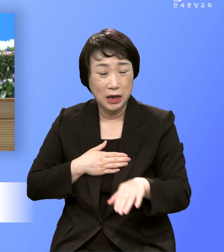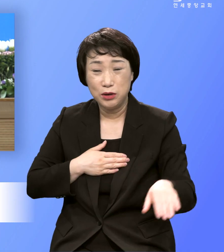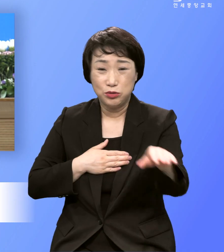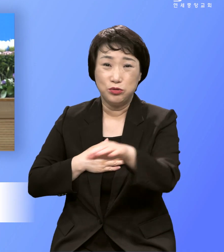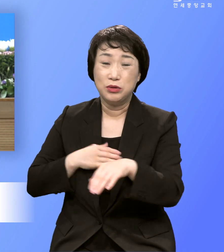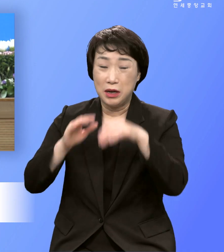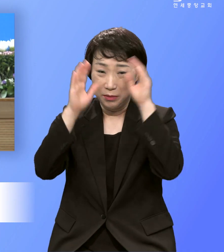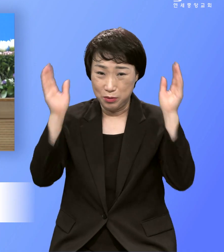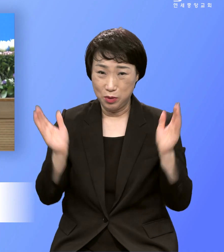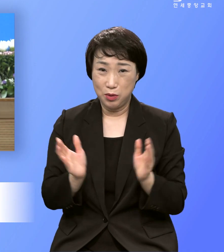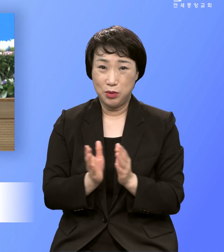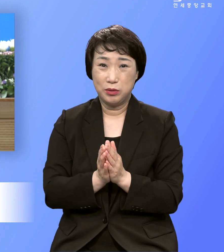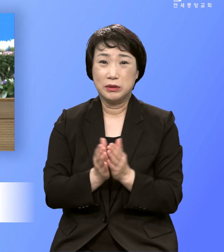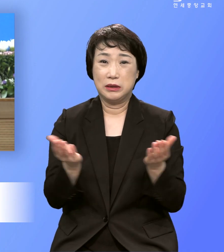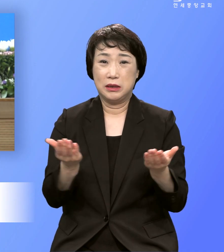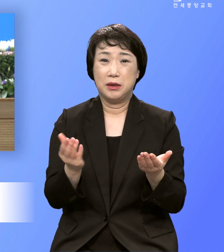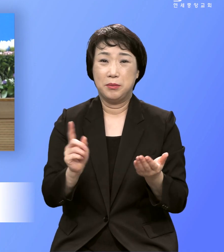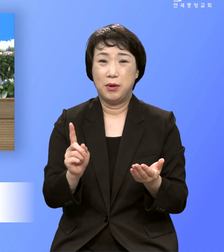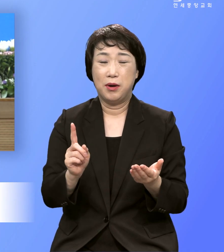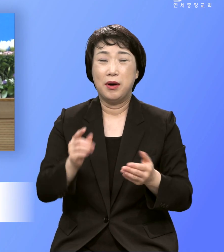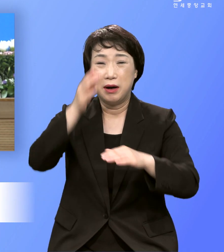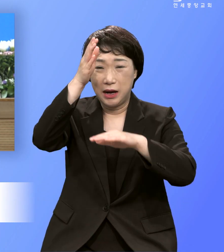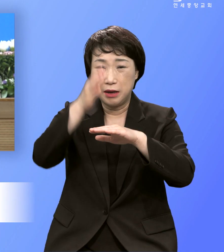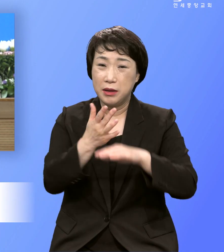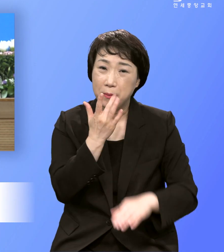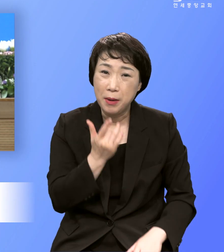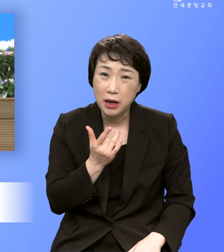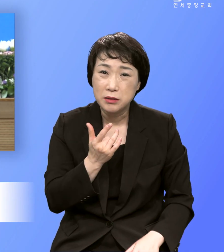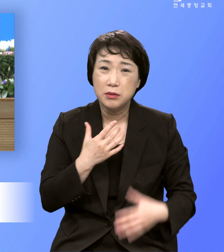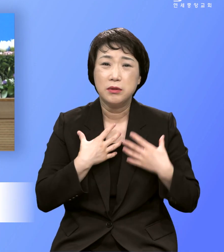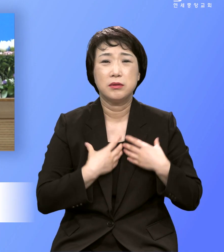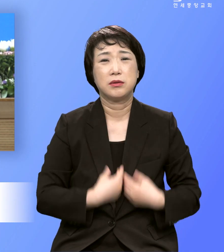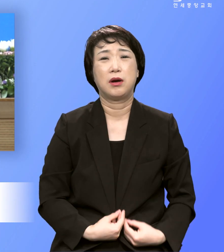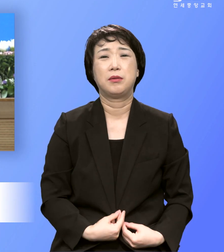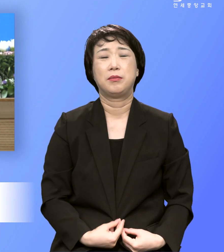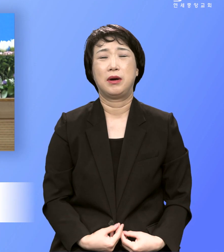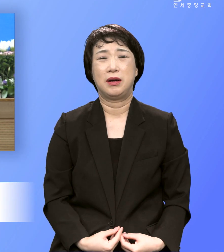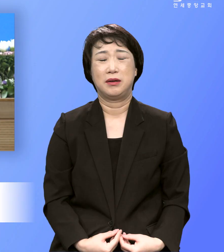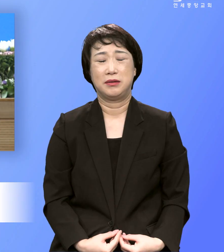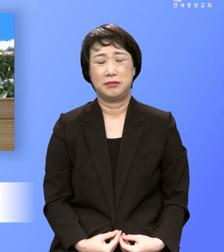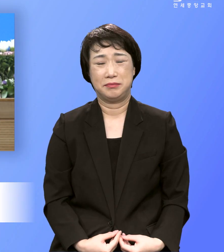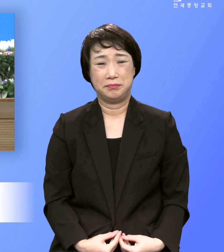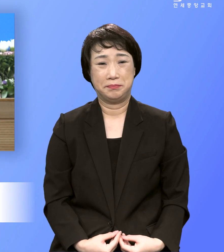우리가 모든 일이 감사가 빠지면 절망입니다.